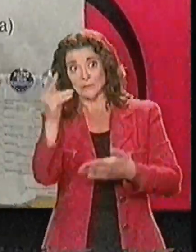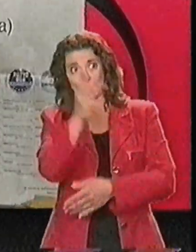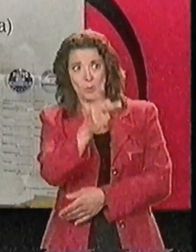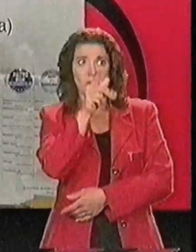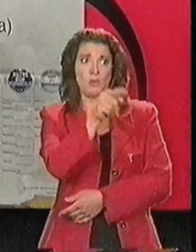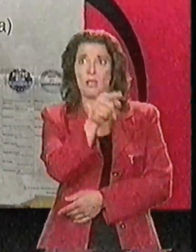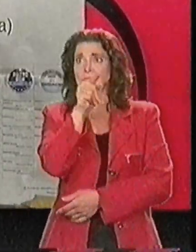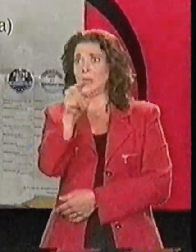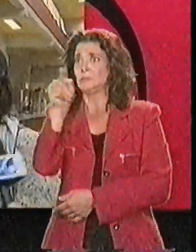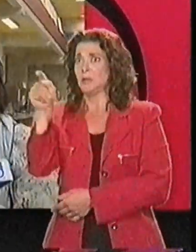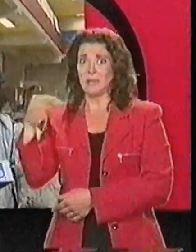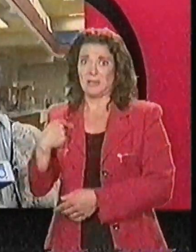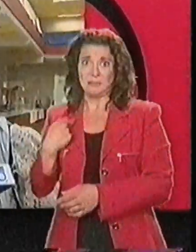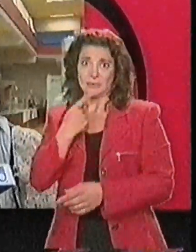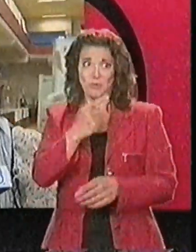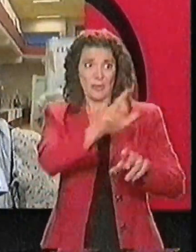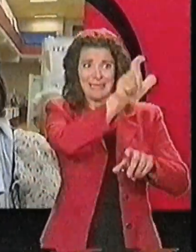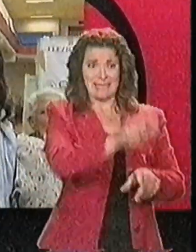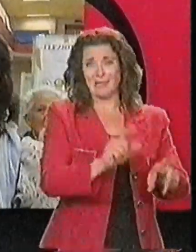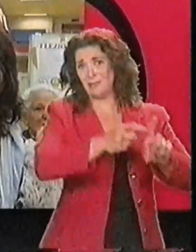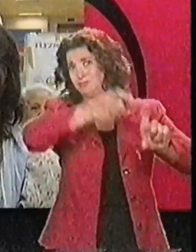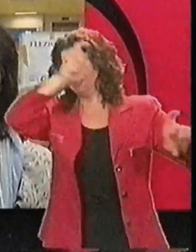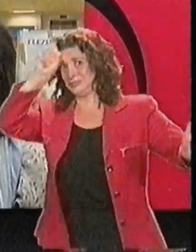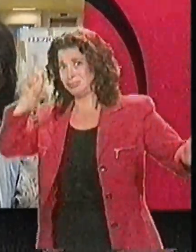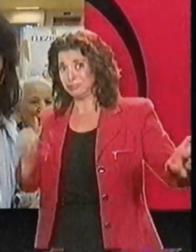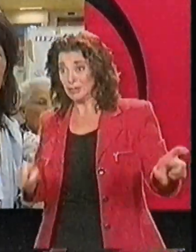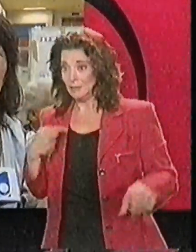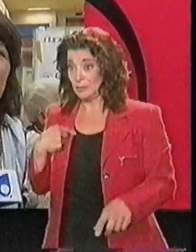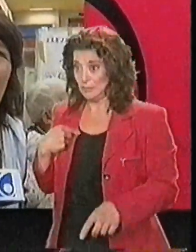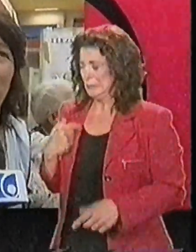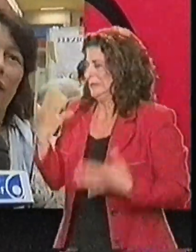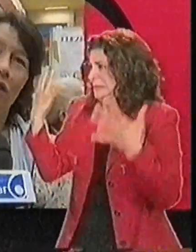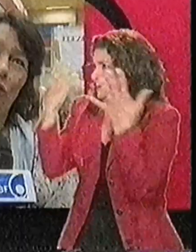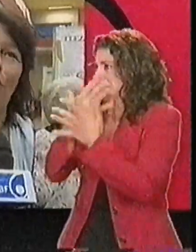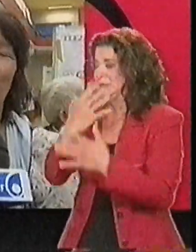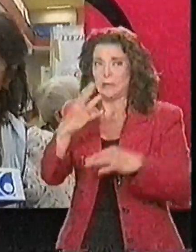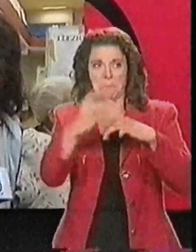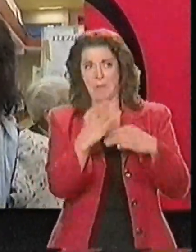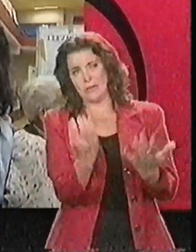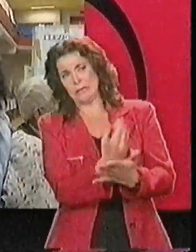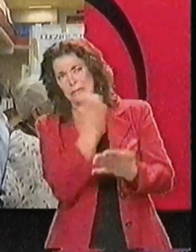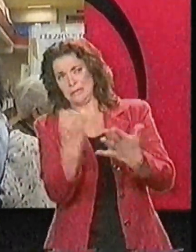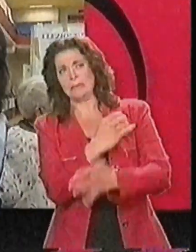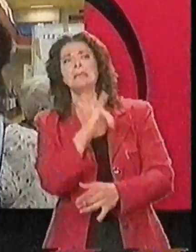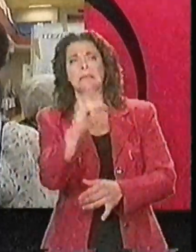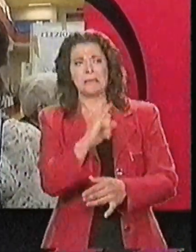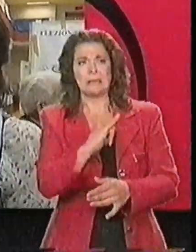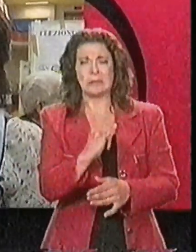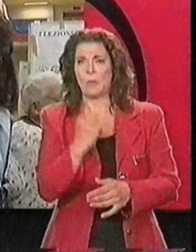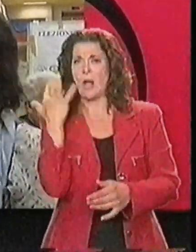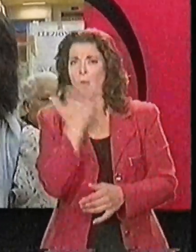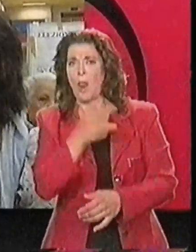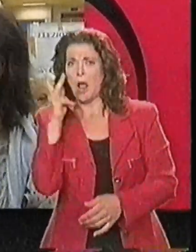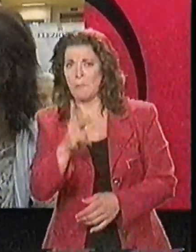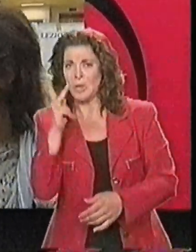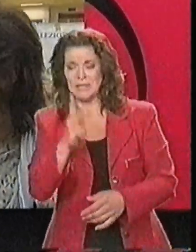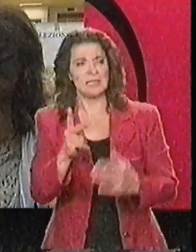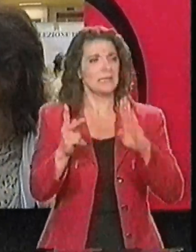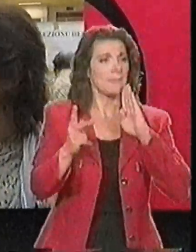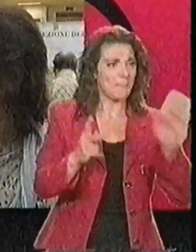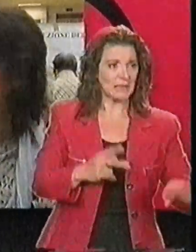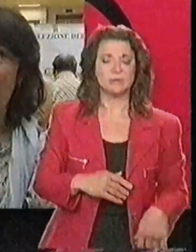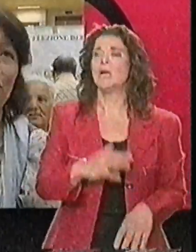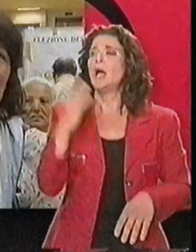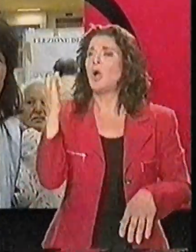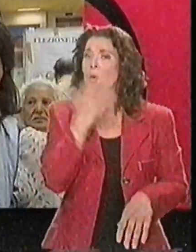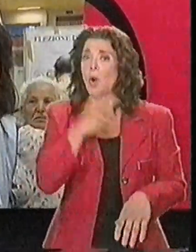lorsqu'on vit loin de son pays. Oui, je suis un peu perdue, c'est ça que je demande à mon mari qui m'explique un peu les tendances par rapport à la Belgique, quoi. En plus, comme tout est